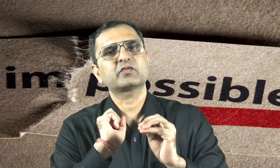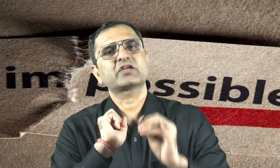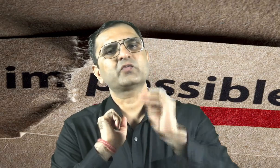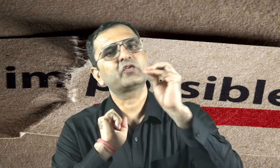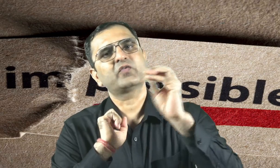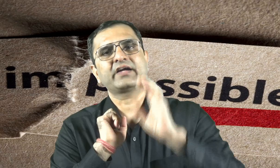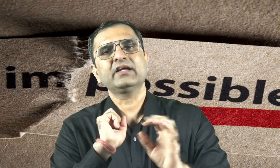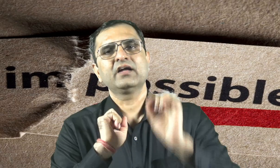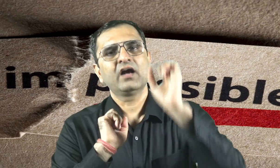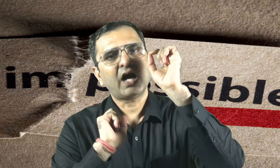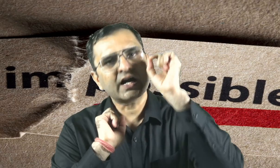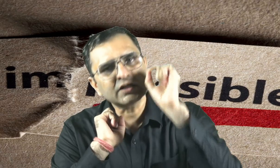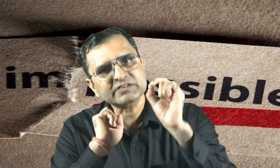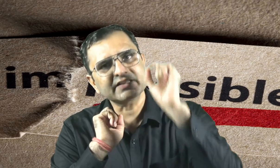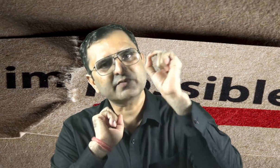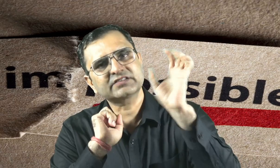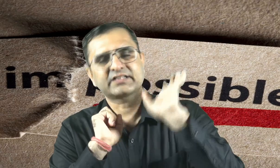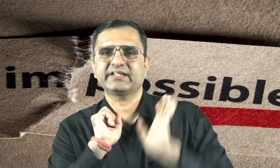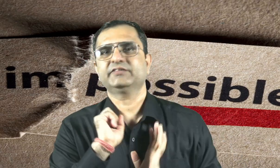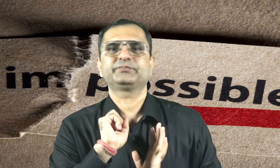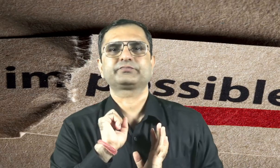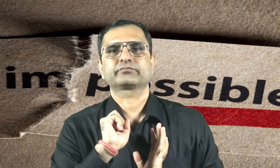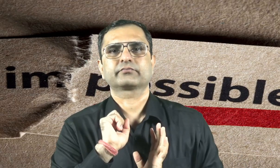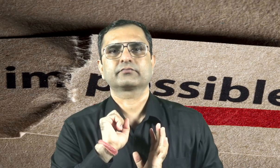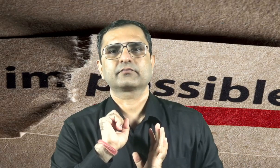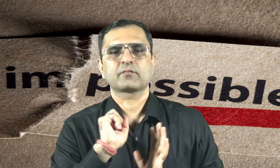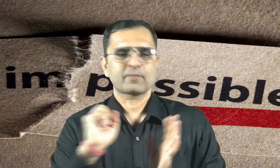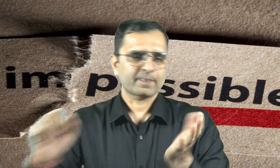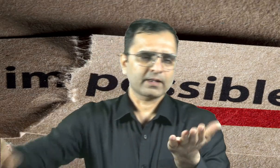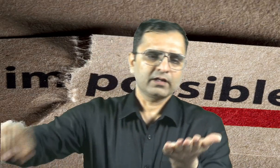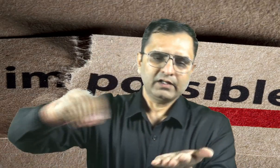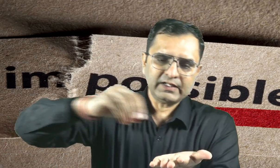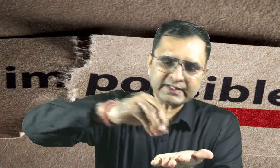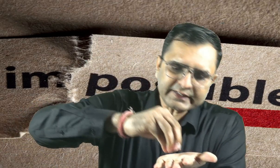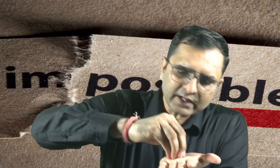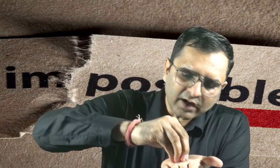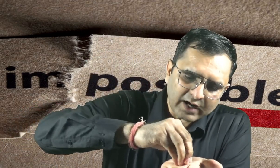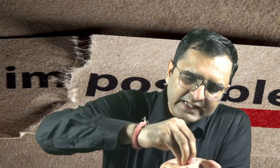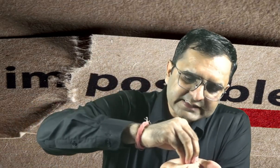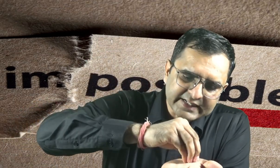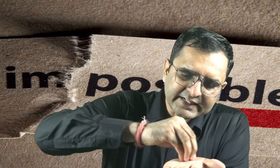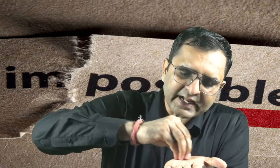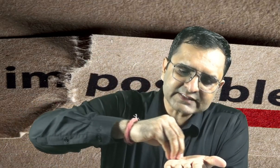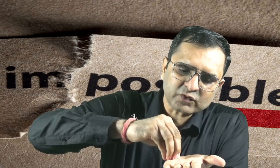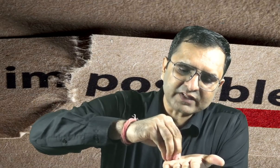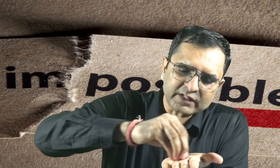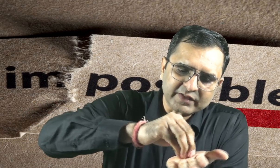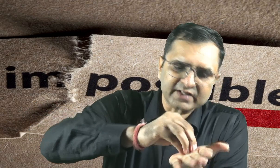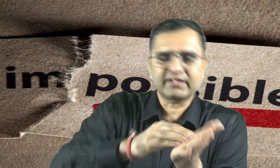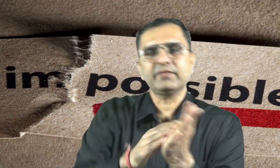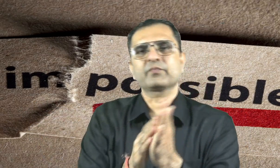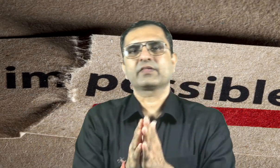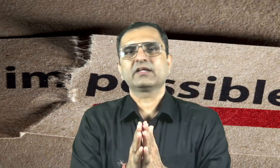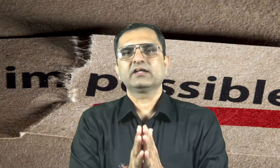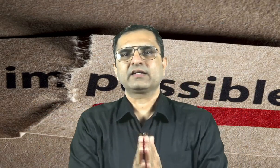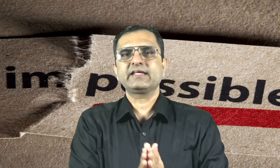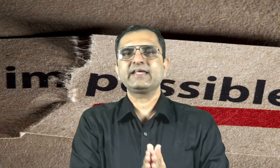बता दू बिल्कुल फैक्ट है 100% य बात सत्य है लेकिन क्या आईसीआई ने कोई टारगेट बना रखा है कि ये वाले